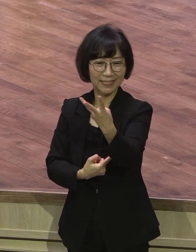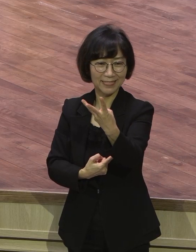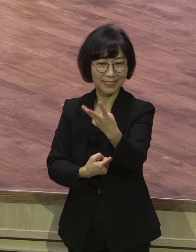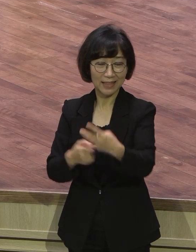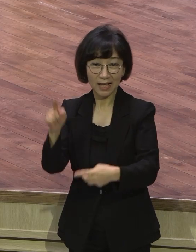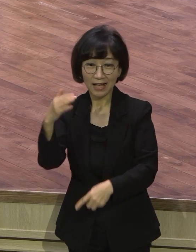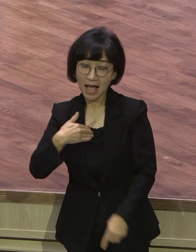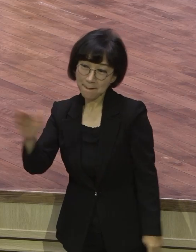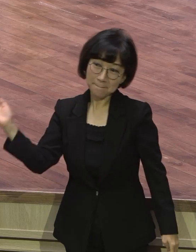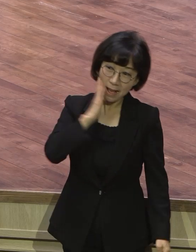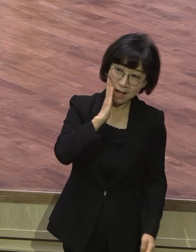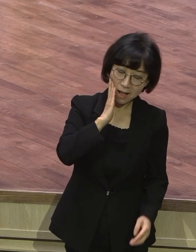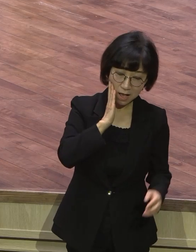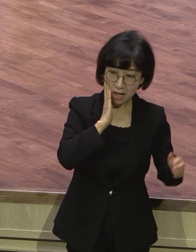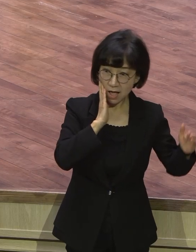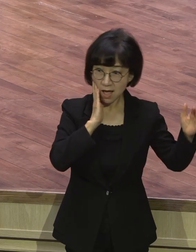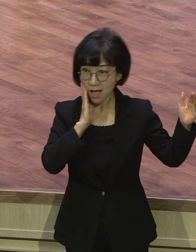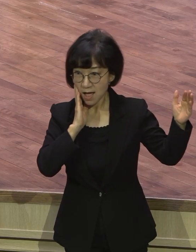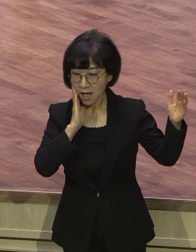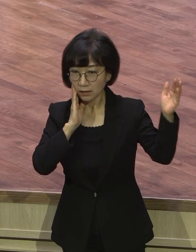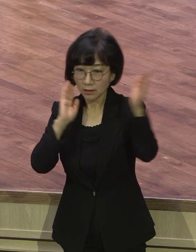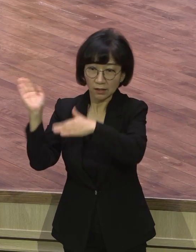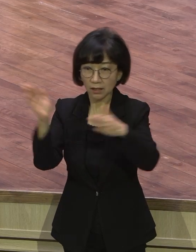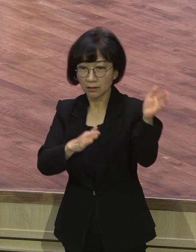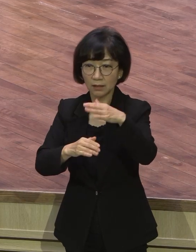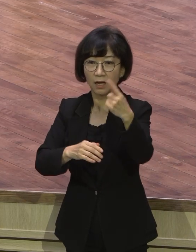말하는 거예요. 제한시키는 거예요. 사실은.